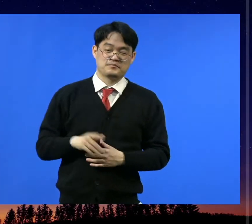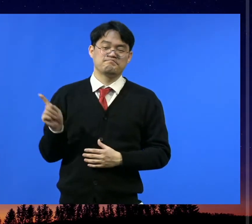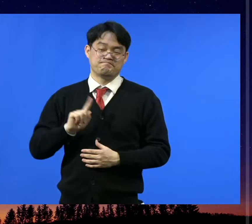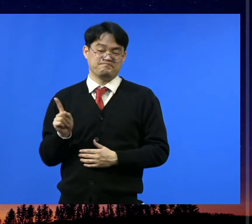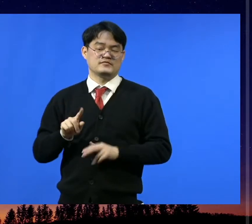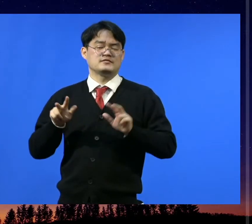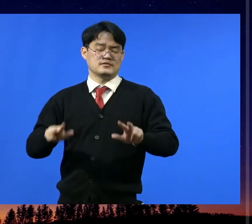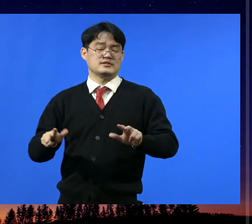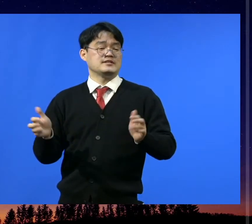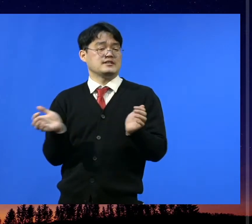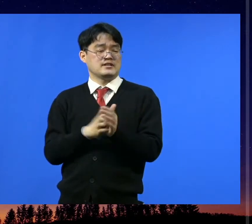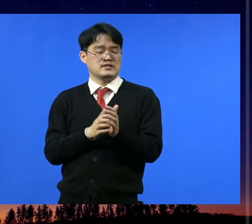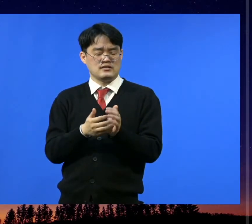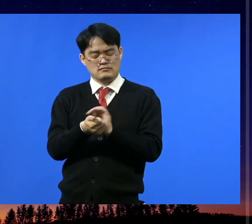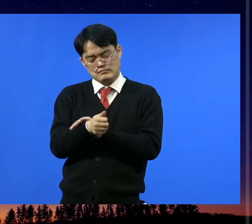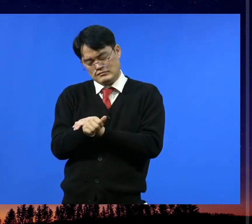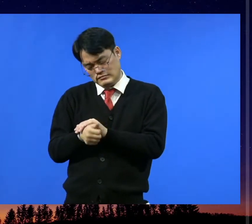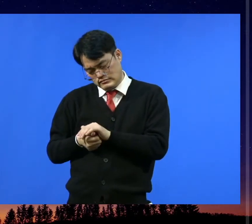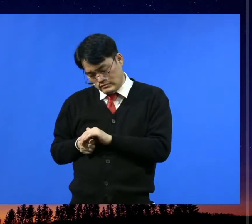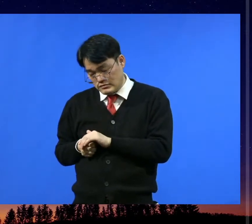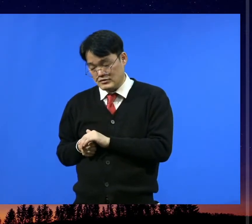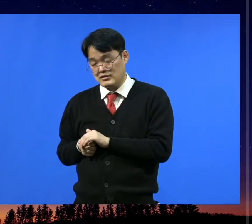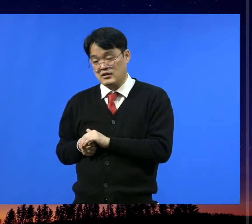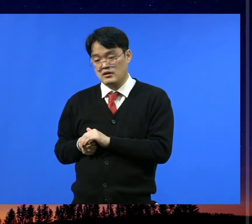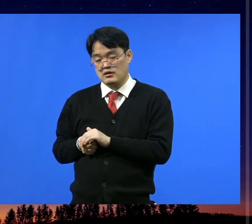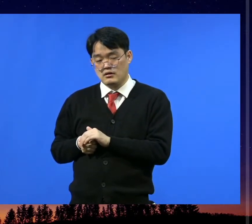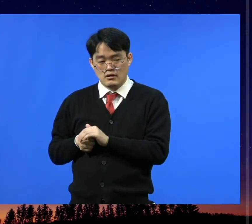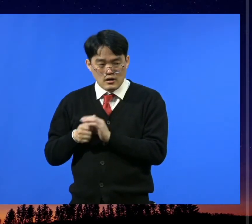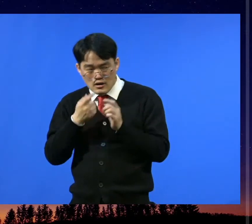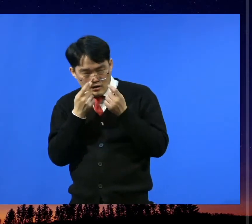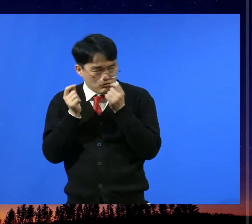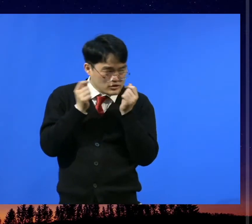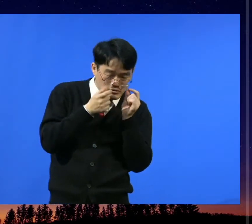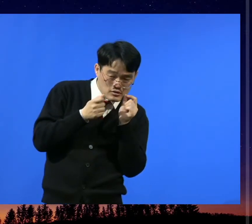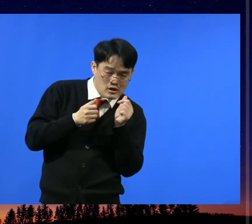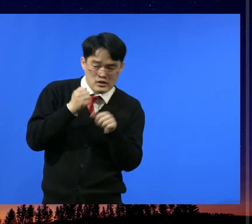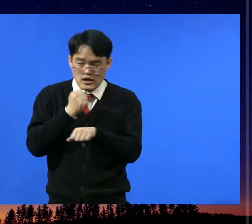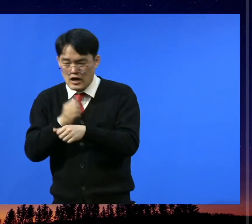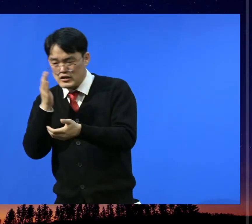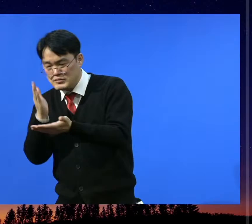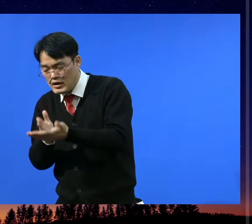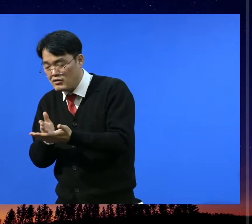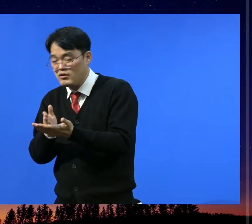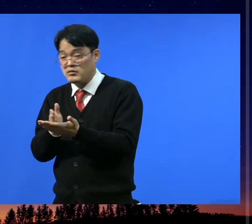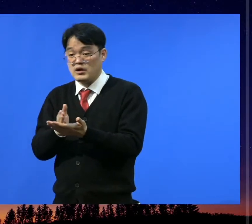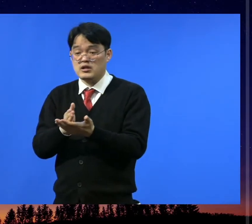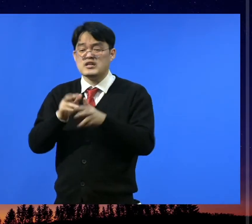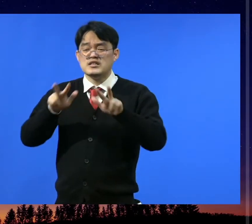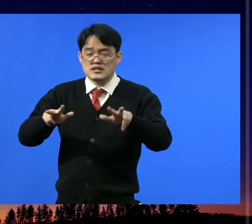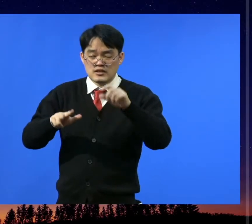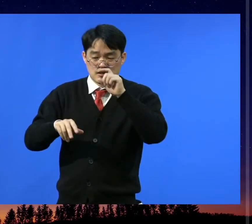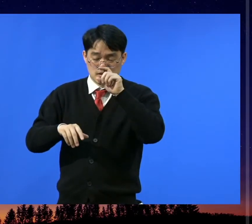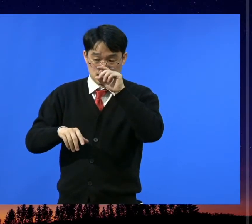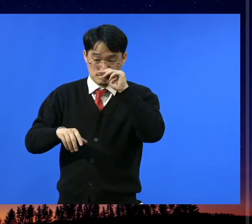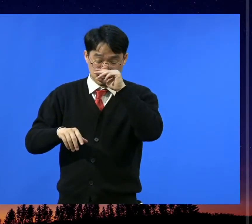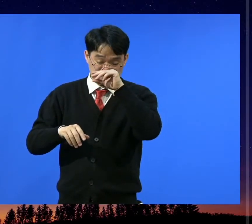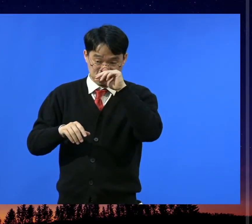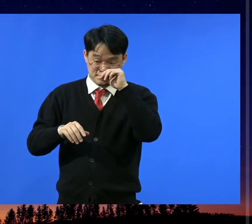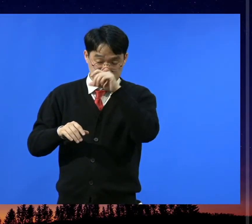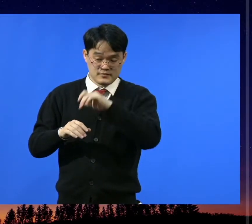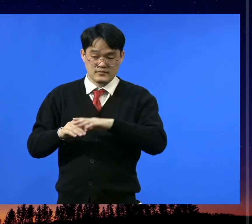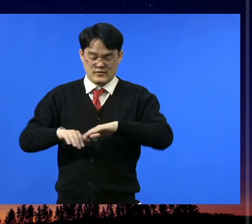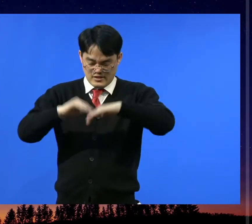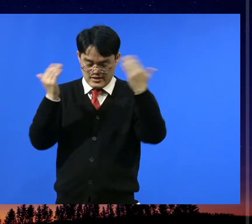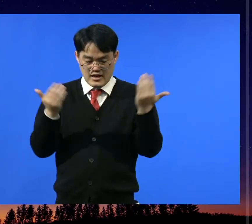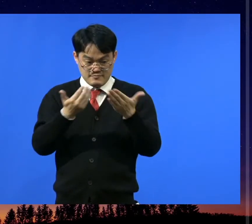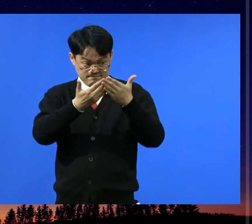그동안 우리가 움츠렸던 것을, 그래서 막 눈치 보고 뭐 하고 해서 못했던 것들을 마귀가 얼마나 좋아하겠어요. 이제